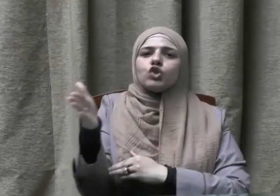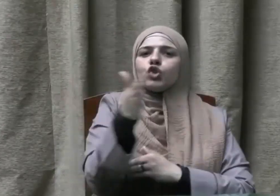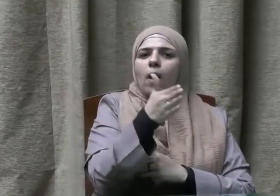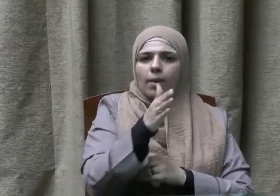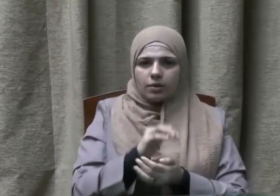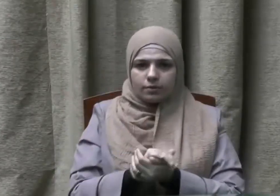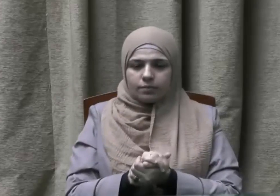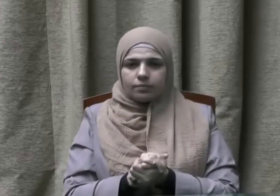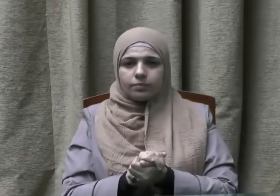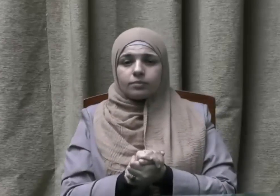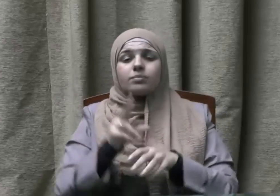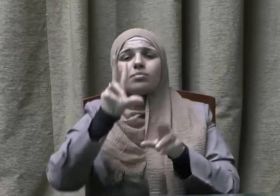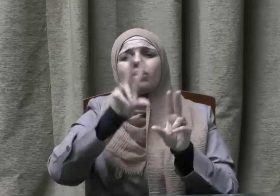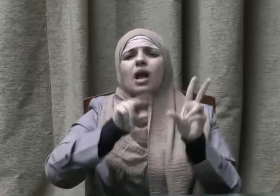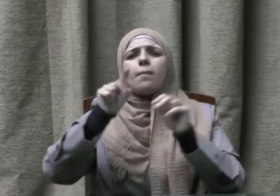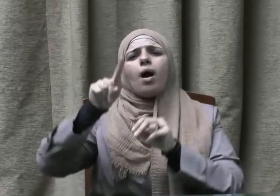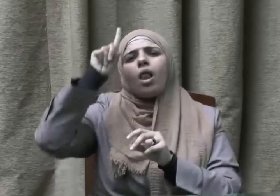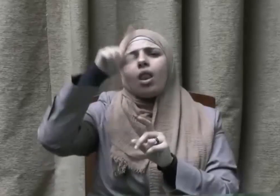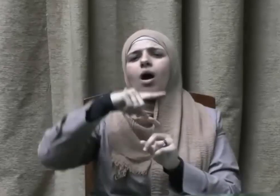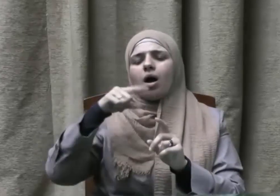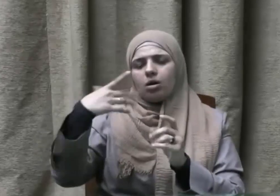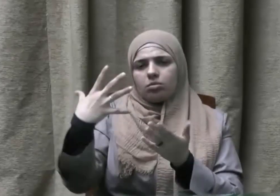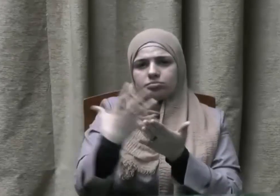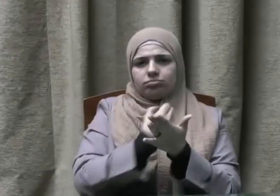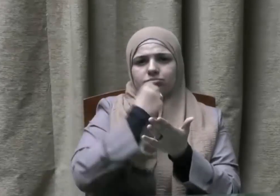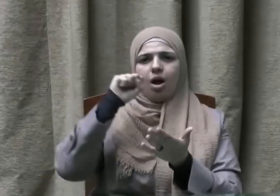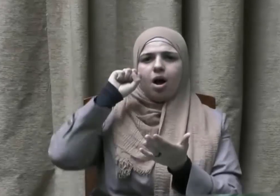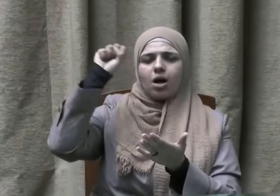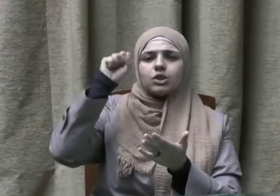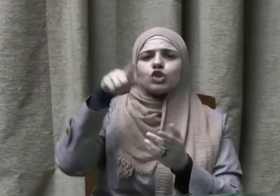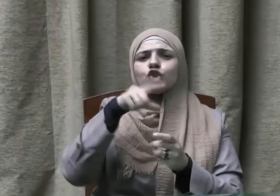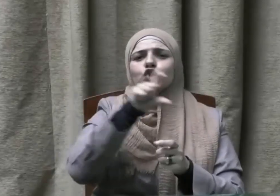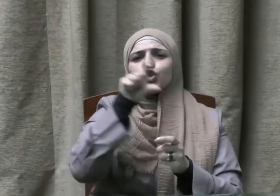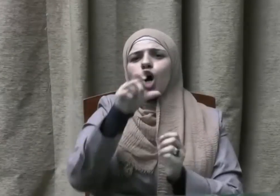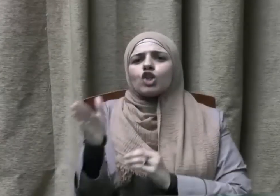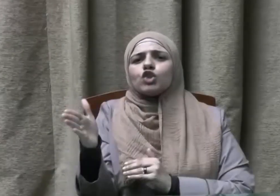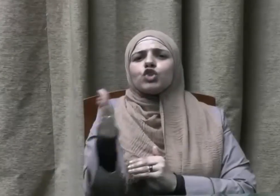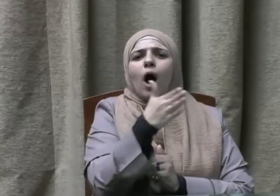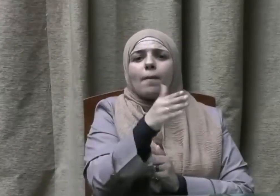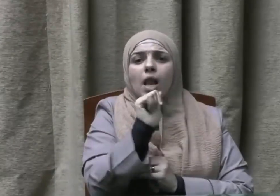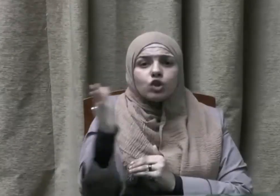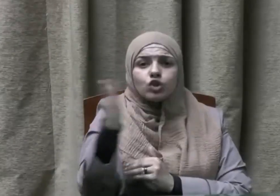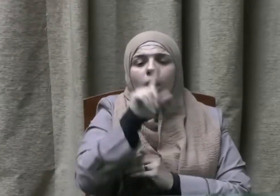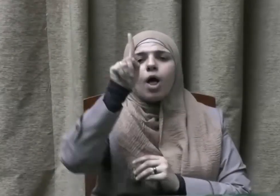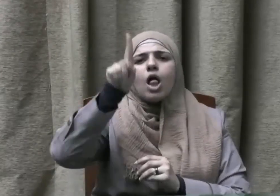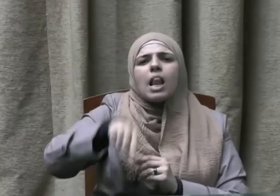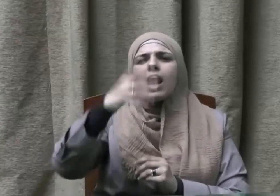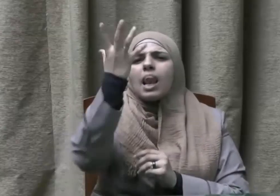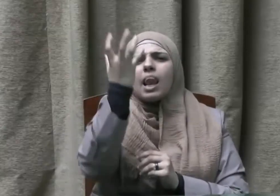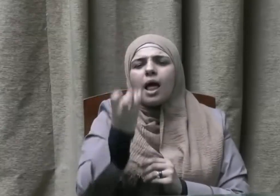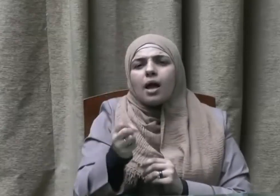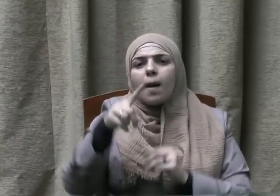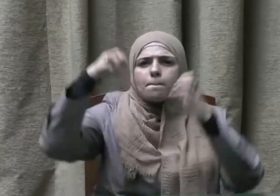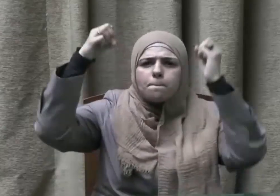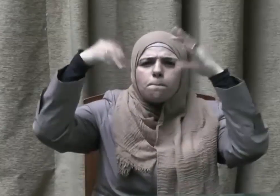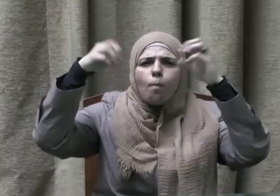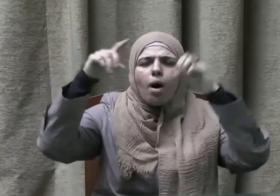أن تصيبه نفحة فلا يشقى بعدها أبدا اللهم أعننا على ذكرك وشكرك وحسن